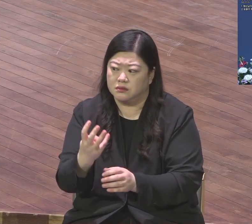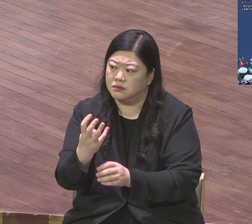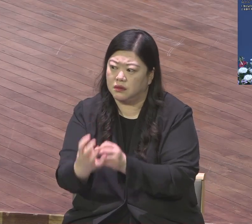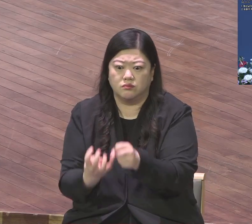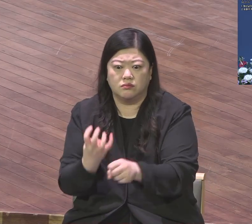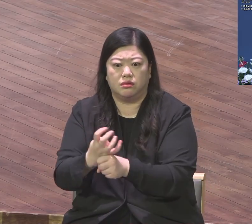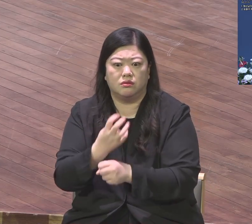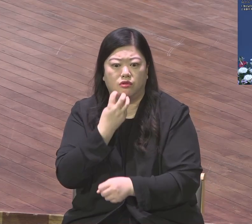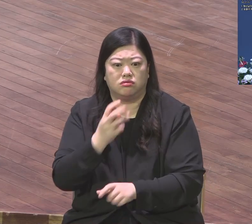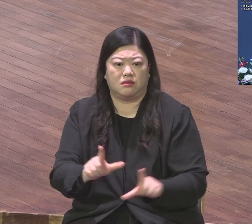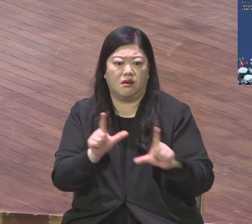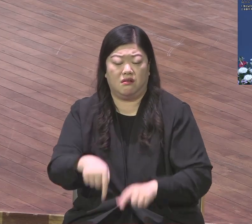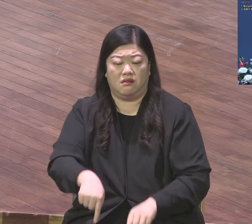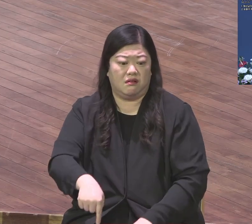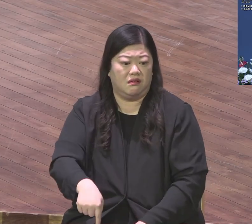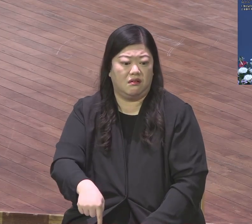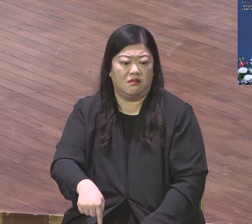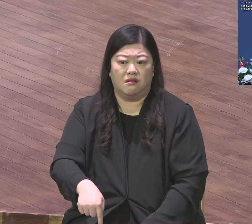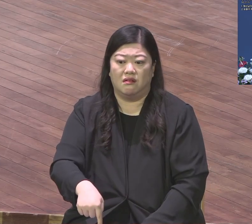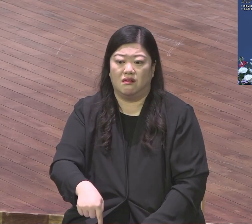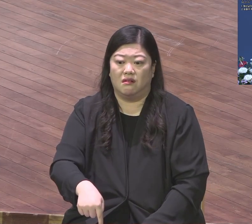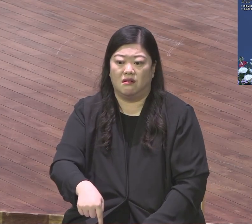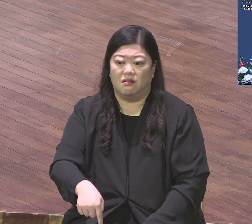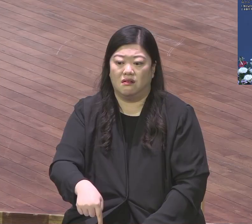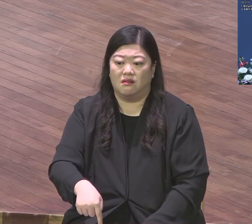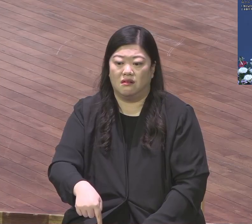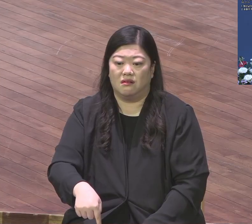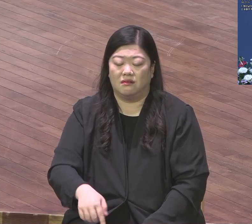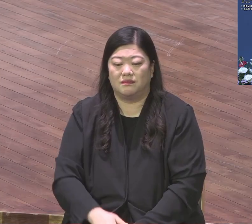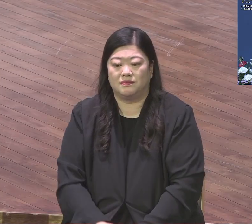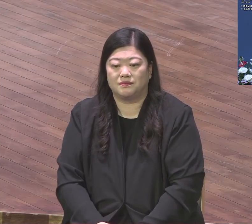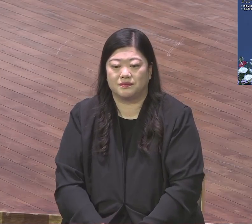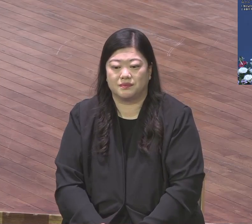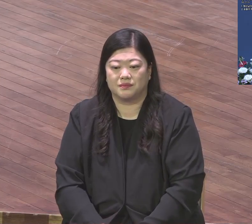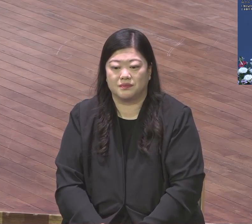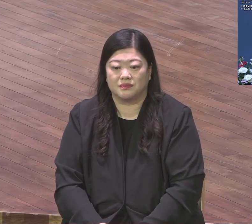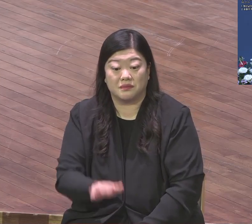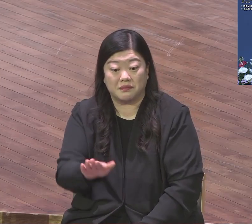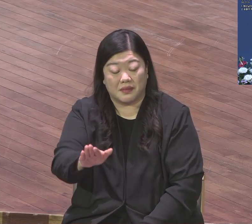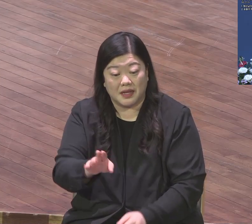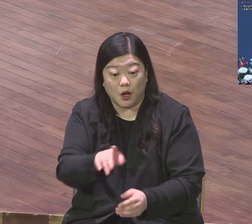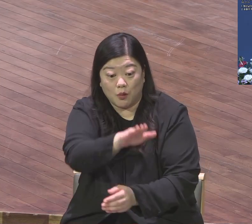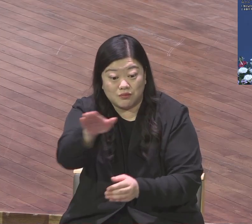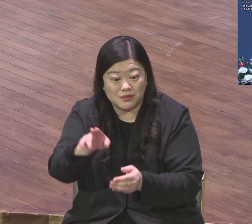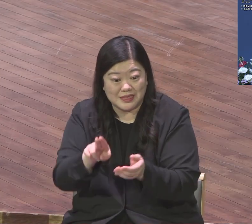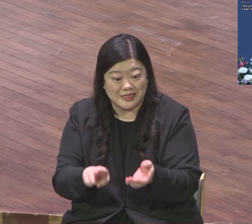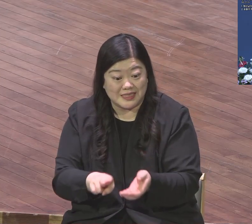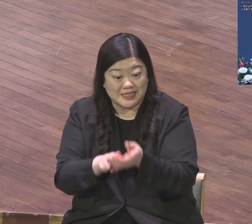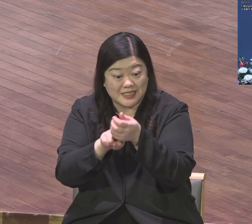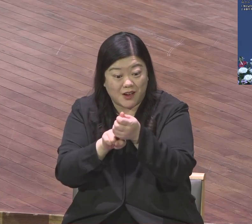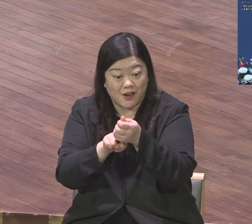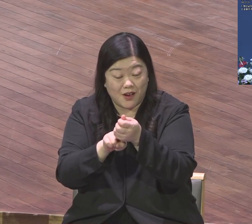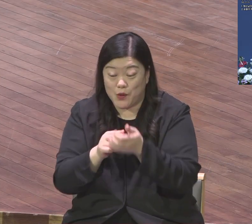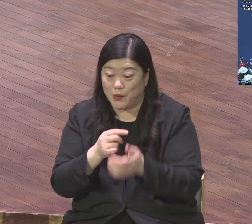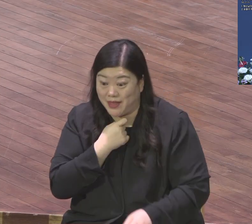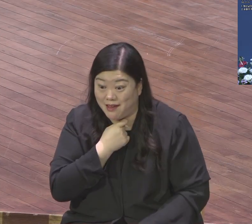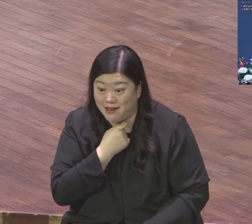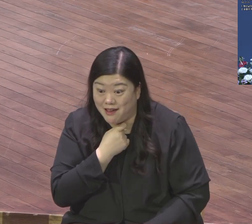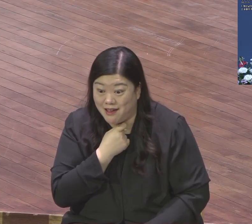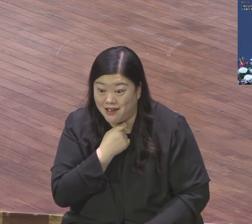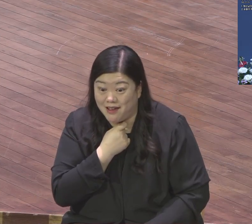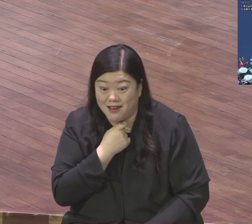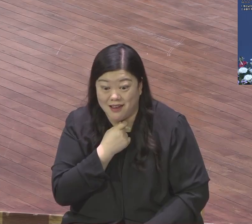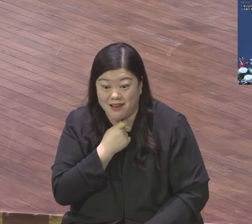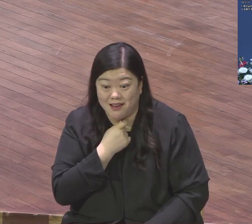성도 여러분, 기적을 체험하기 원하십니까? 기도 응답받기 원하십니까? 왜 대답 안 해?